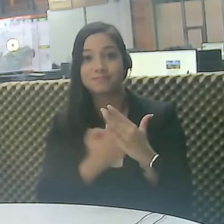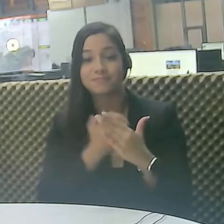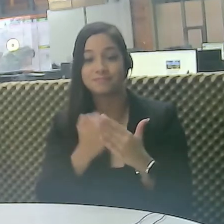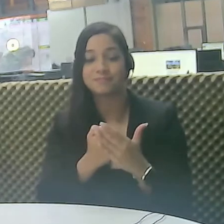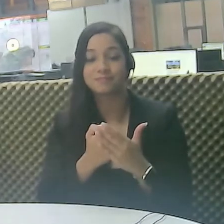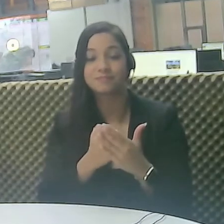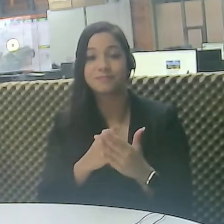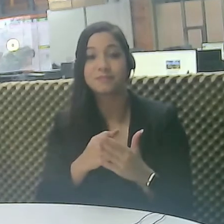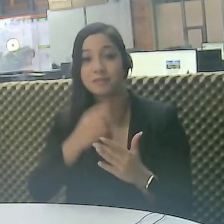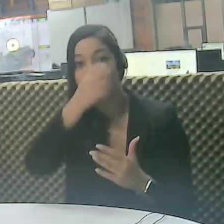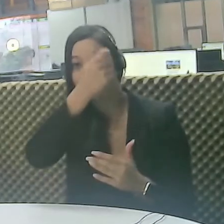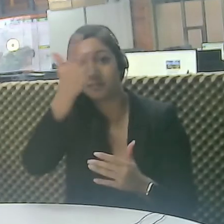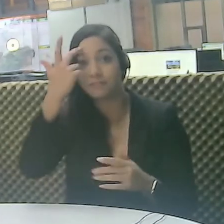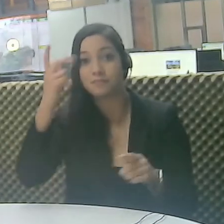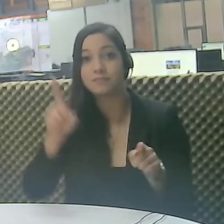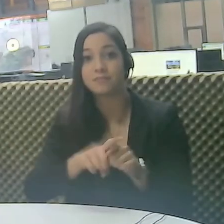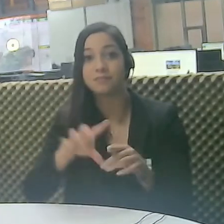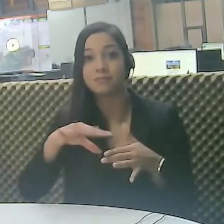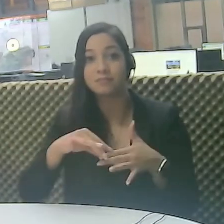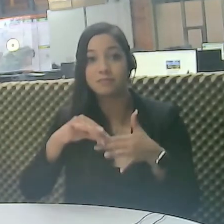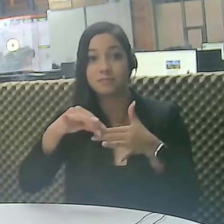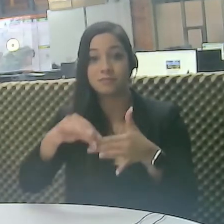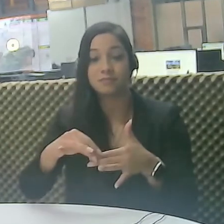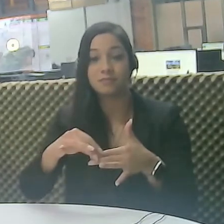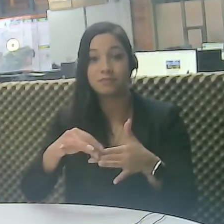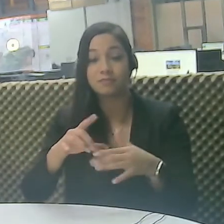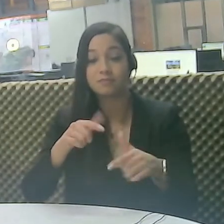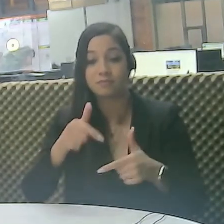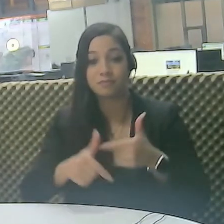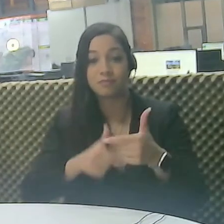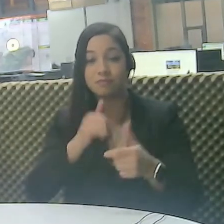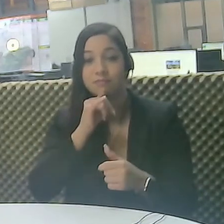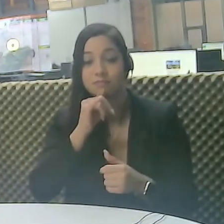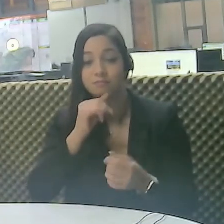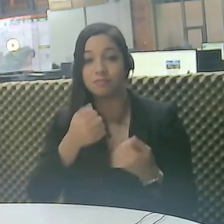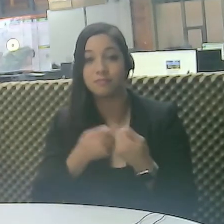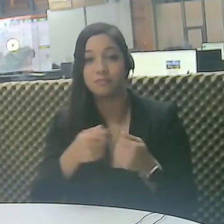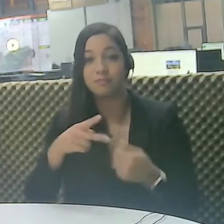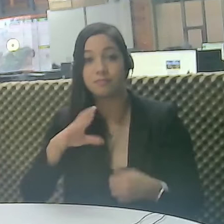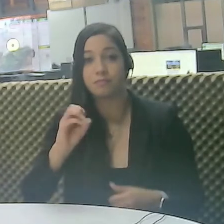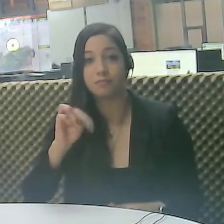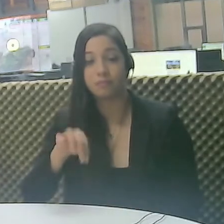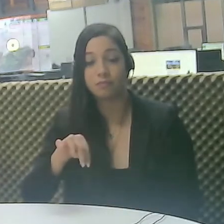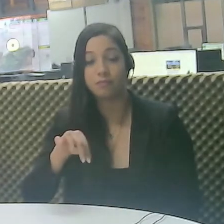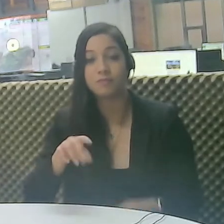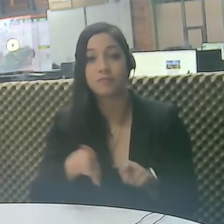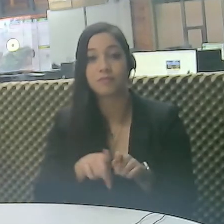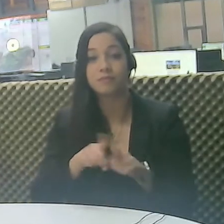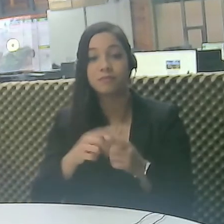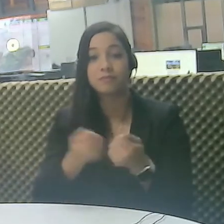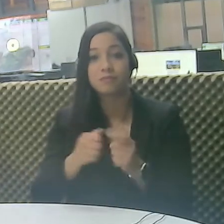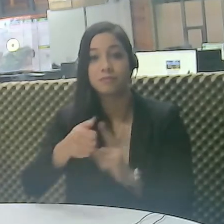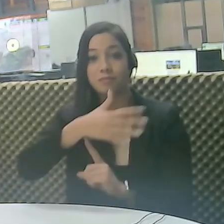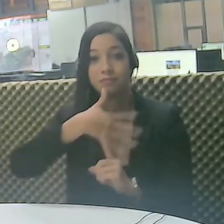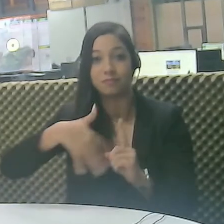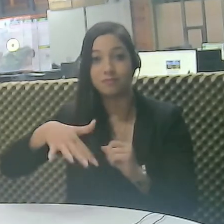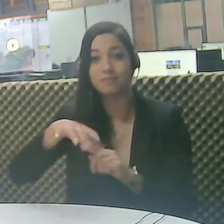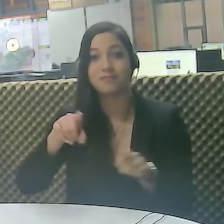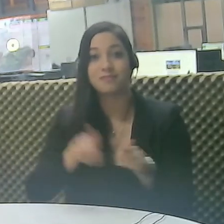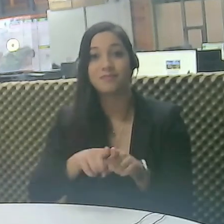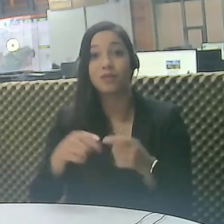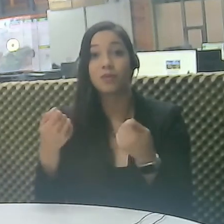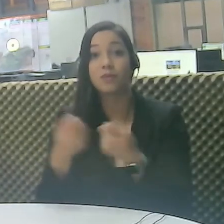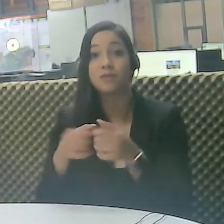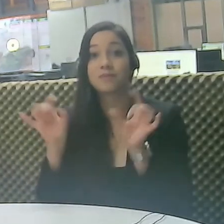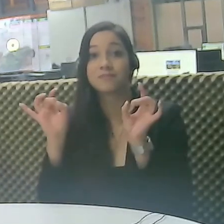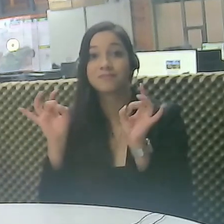participantes, a Prefeitura também levou para o Sabiazinho serviços como o Procon Móvel e o Busão Social. Também disponibilizou uma linha especial